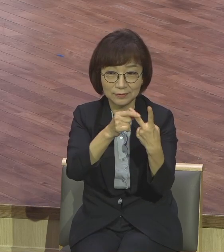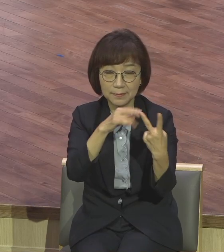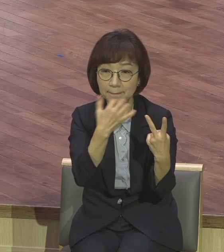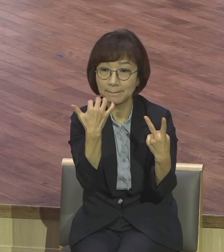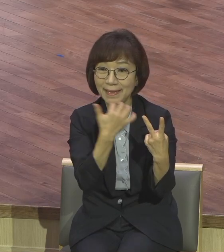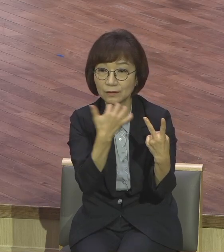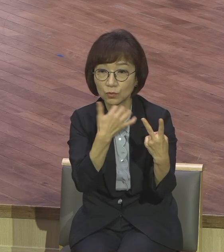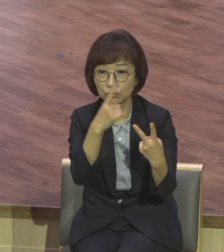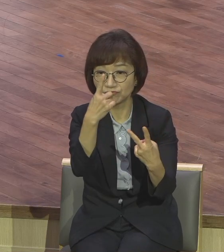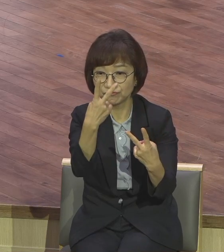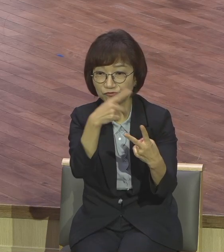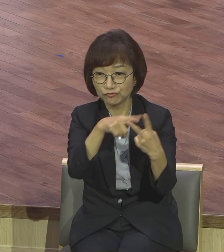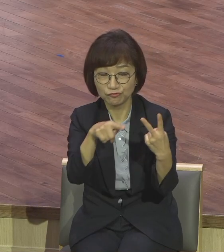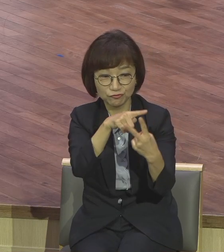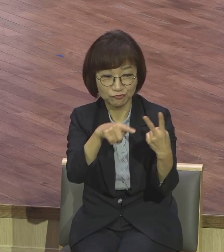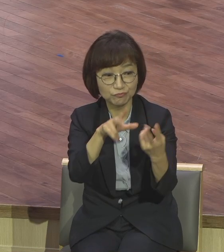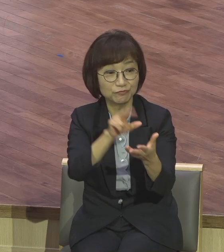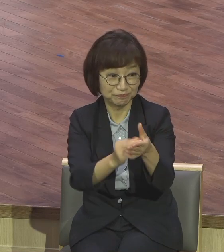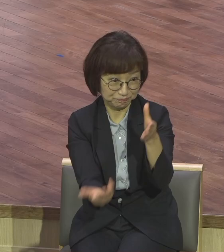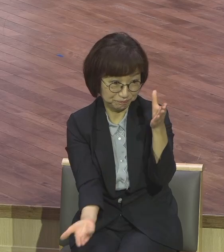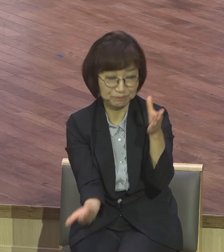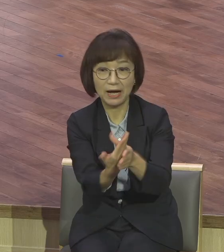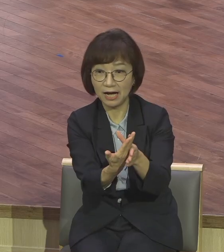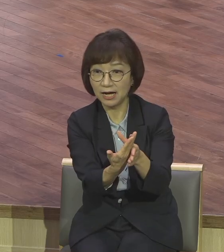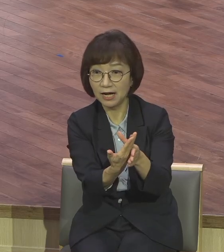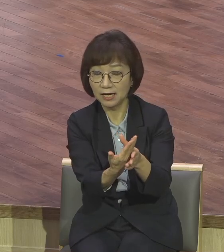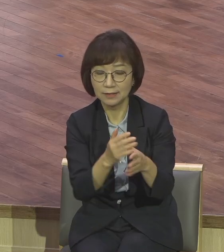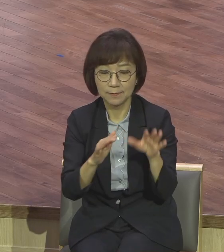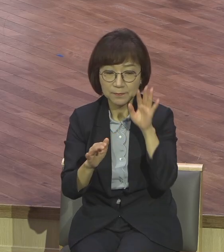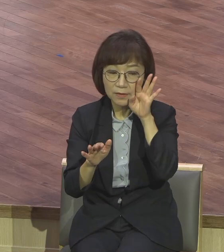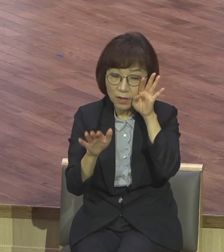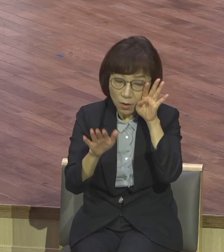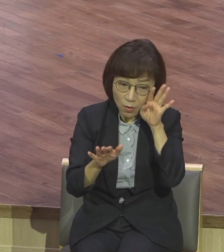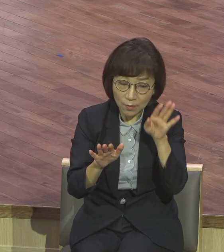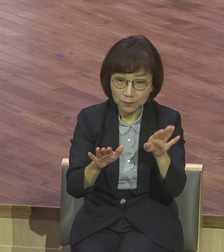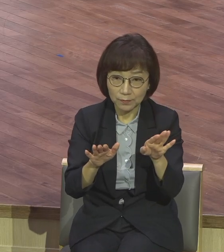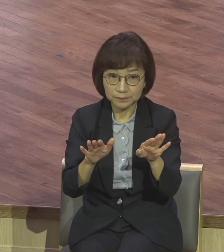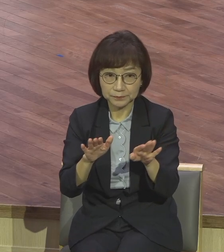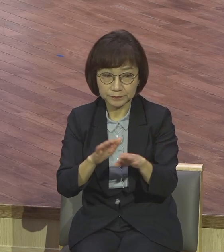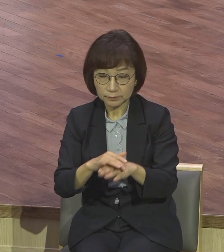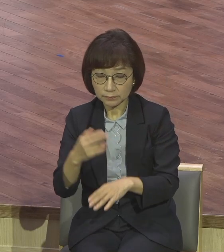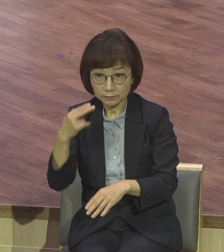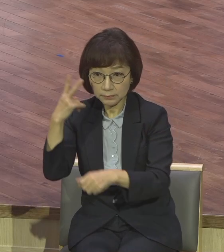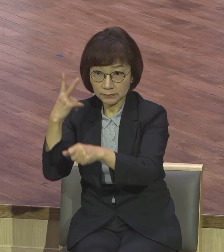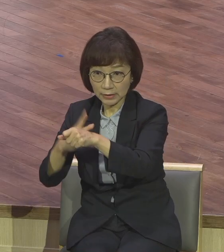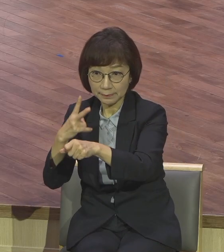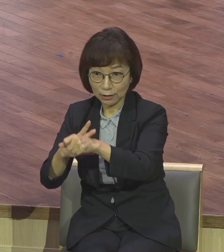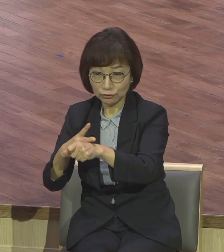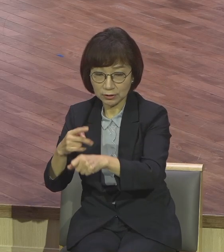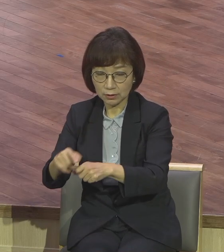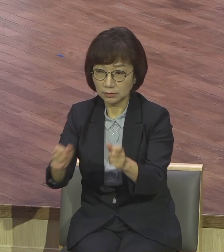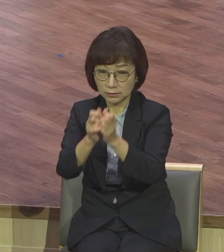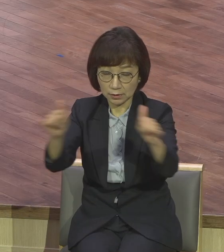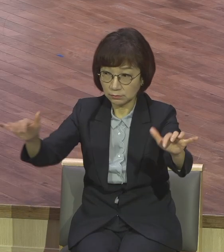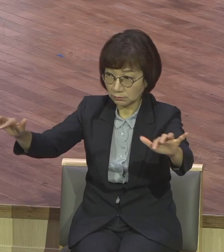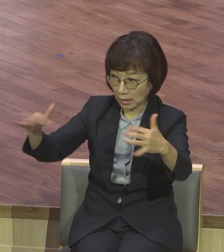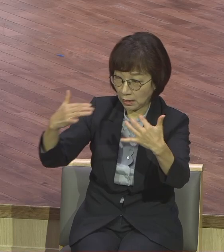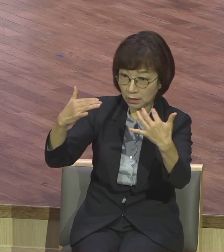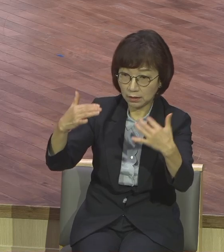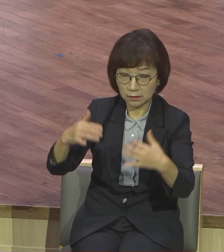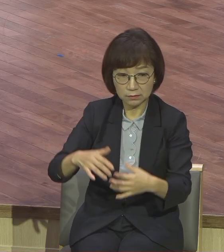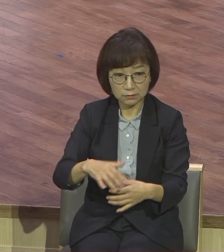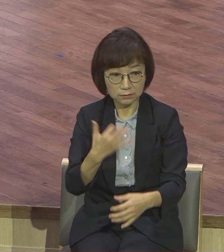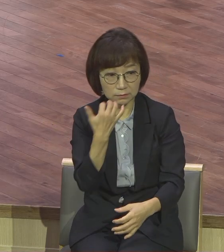지금 이게 더 정확하게 말하면 바울이 베드로를 공개적으로 책망하는